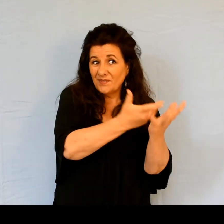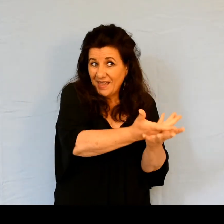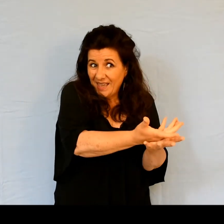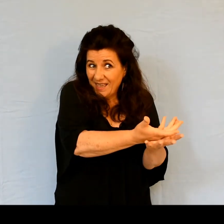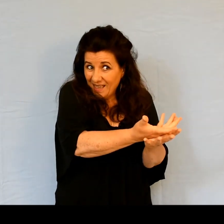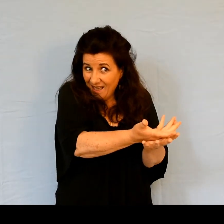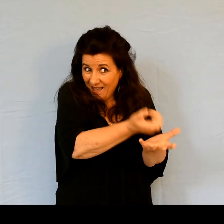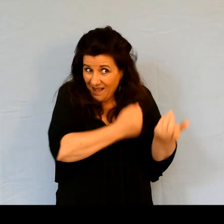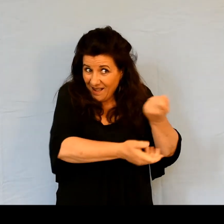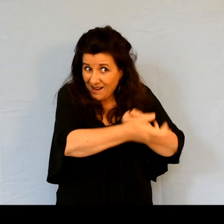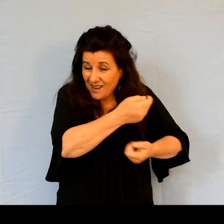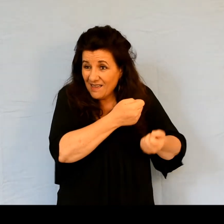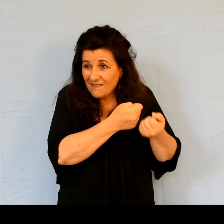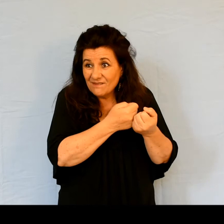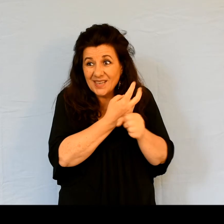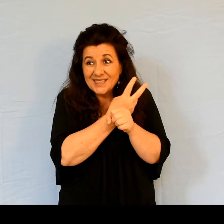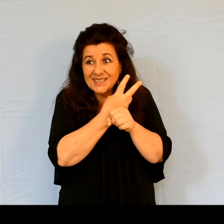le blé en même temps.